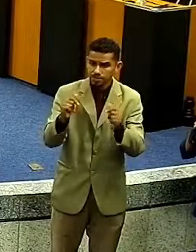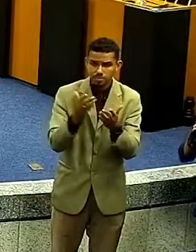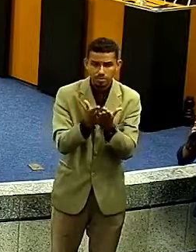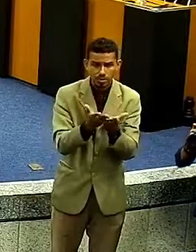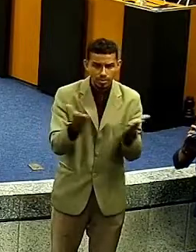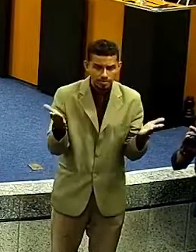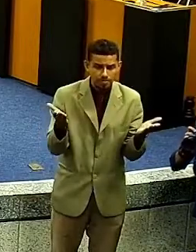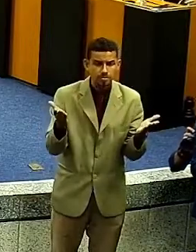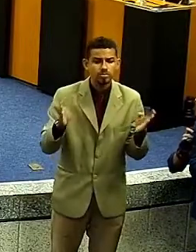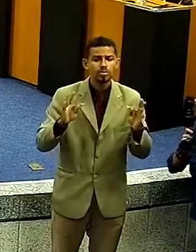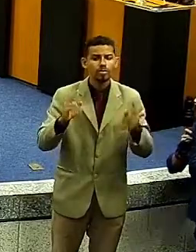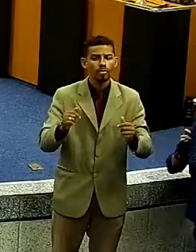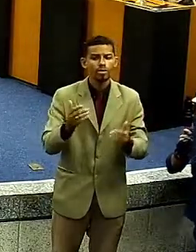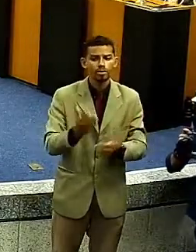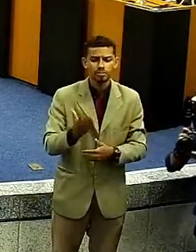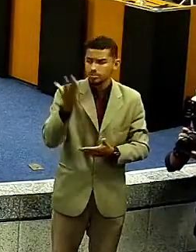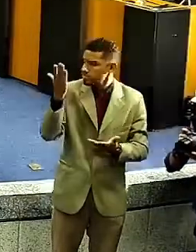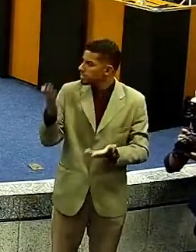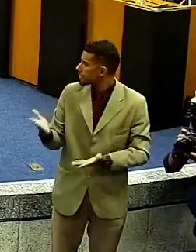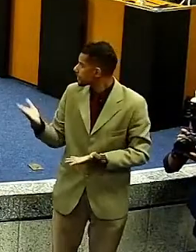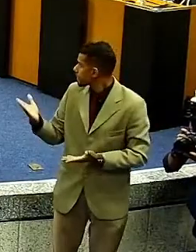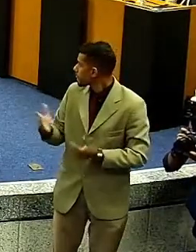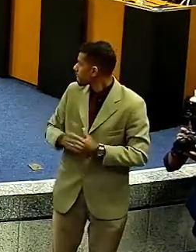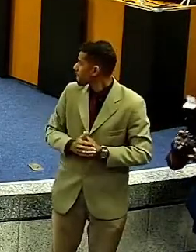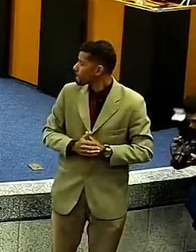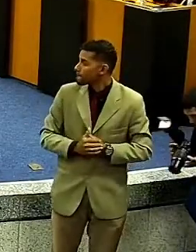aqui na pessoa de vossa